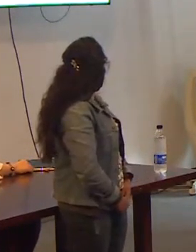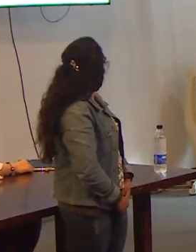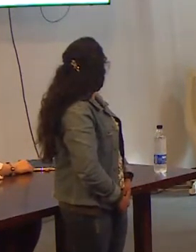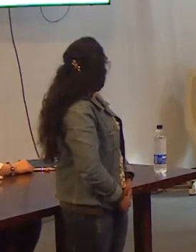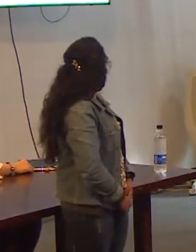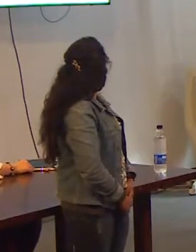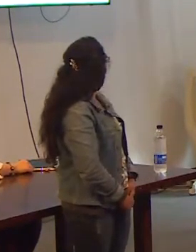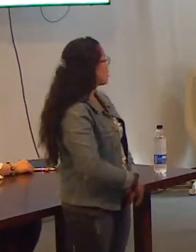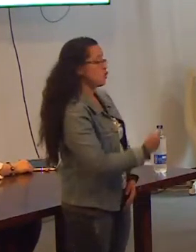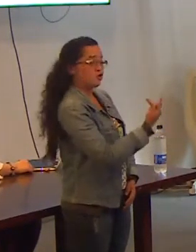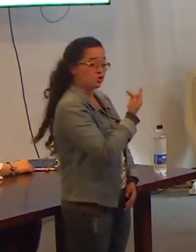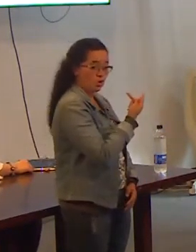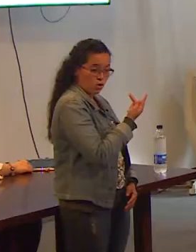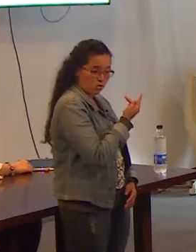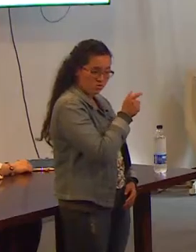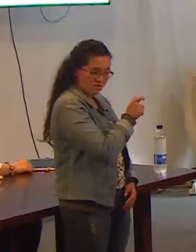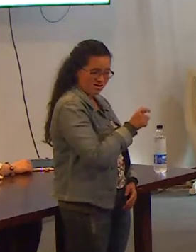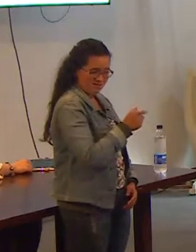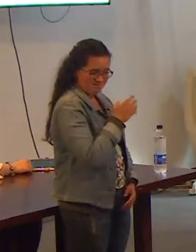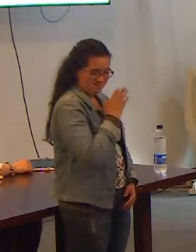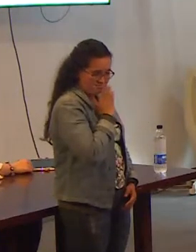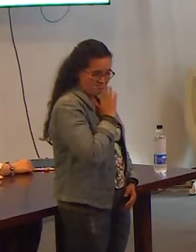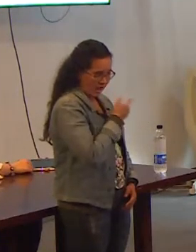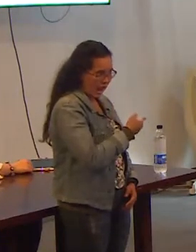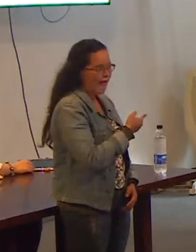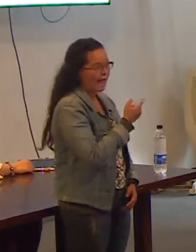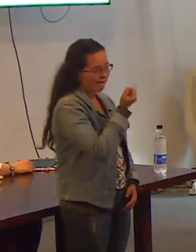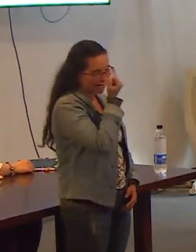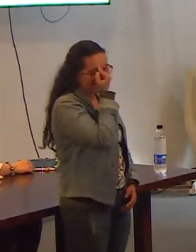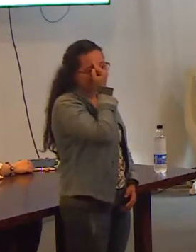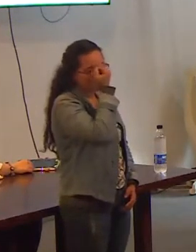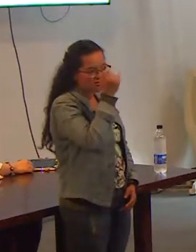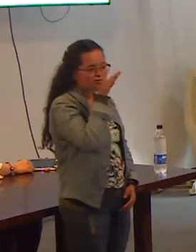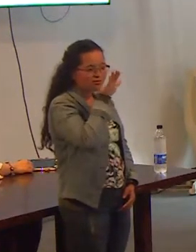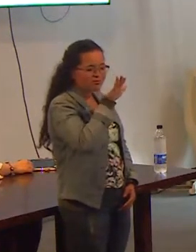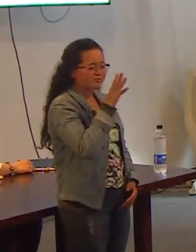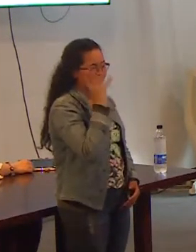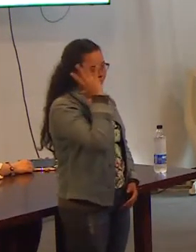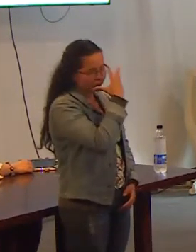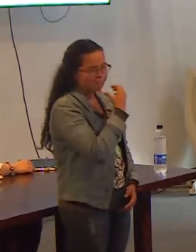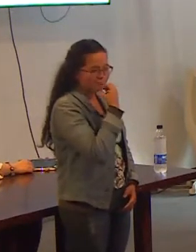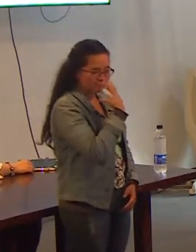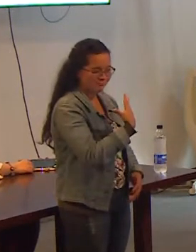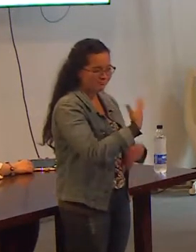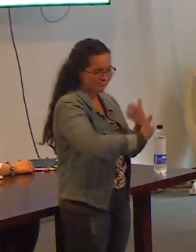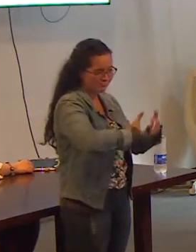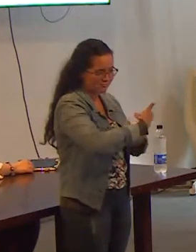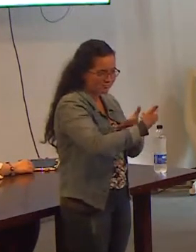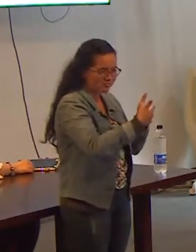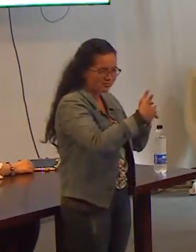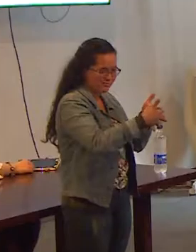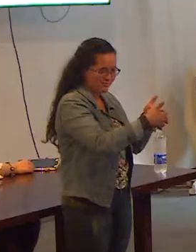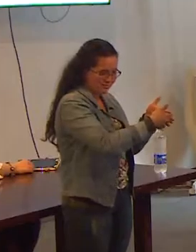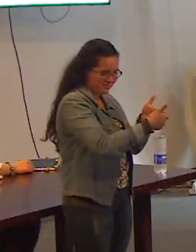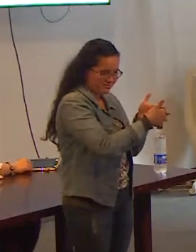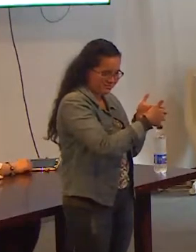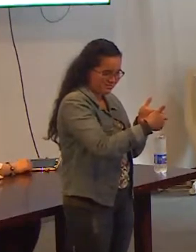Las dos personas que se encuentran aquí fueron las creadoras de este hermoso proceso de